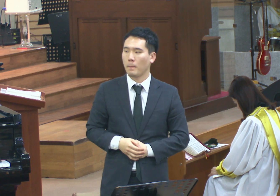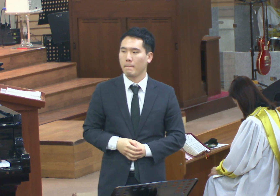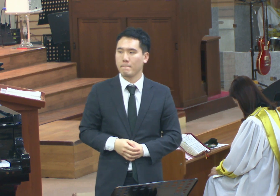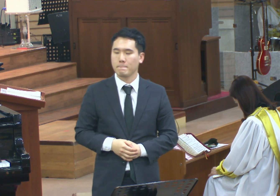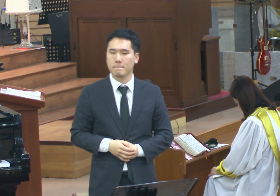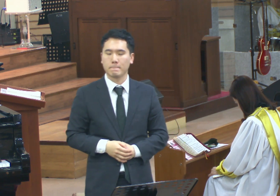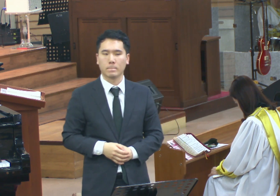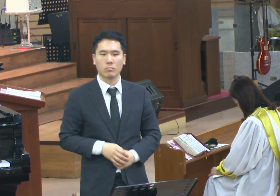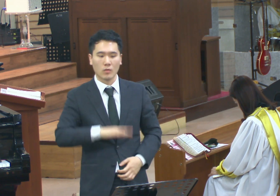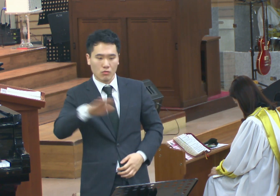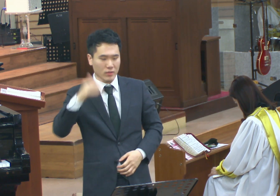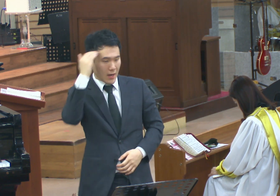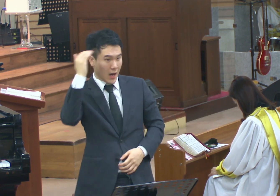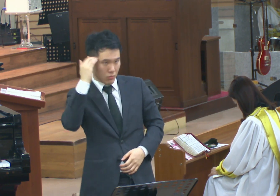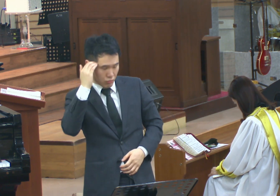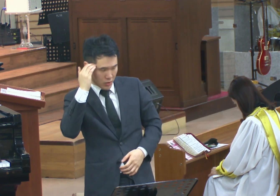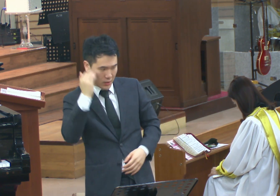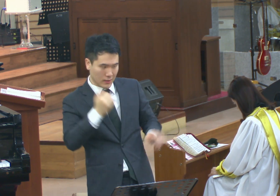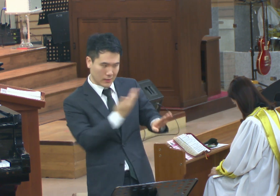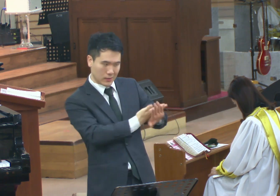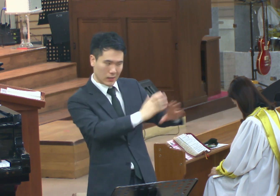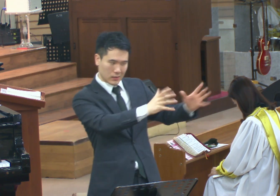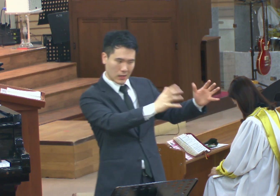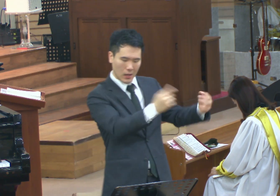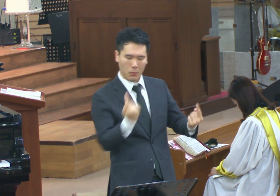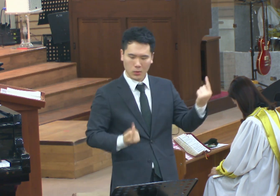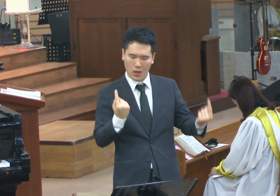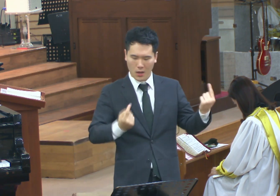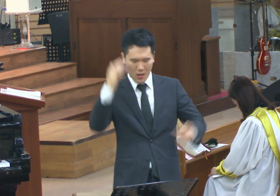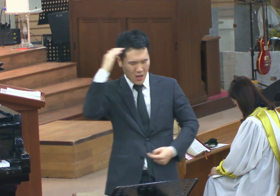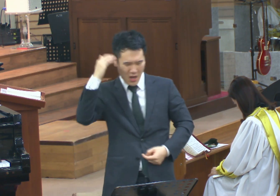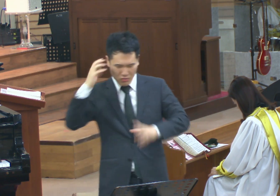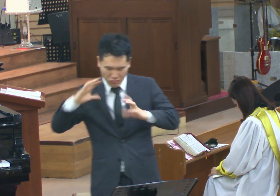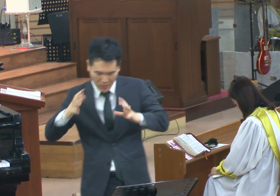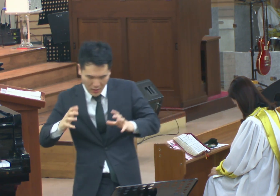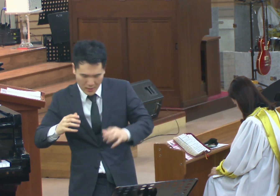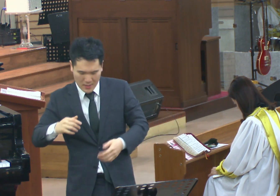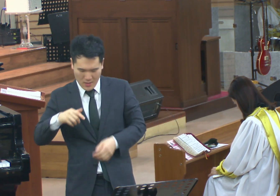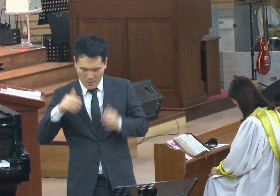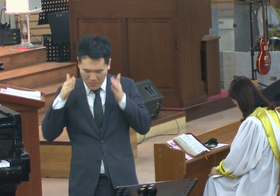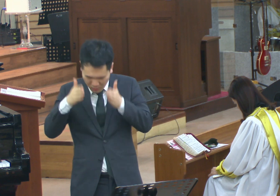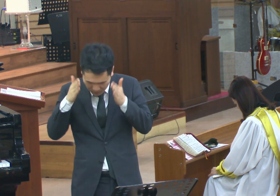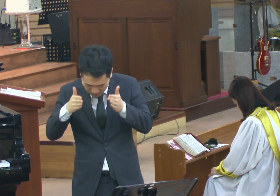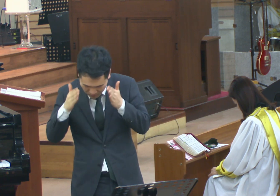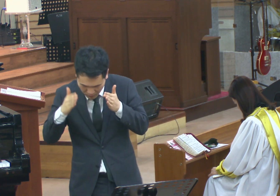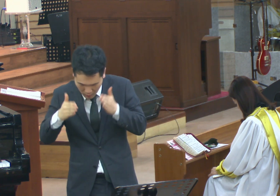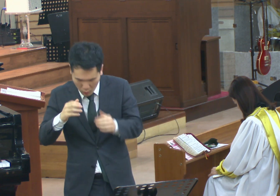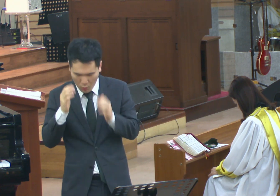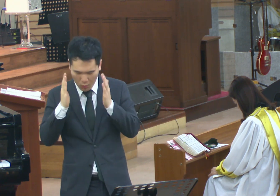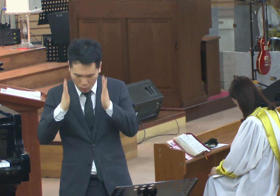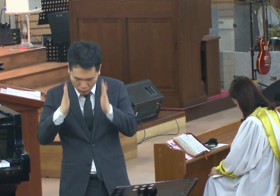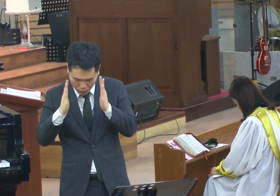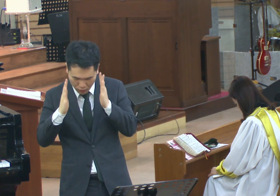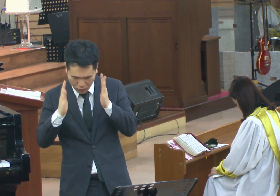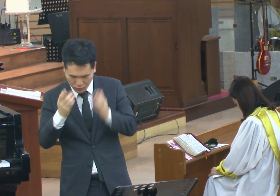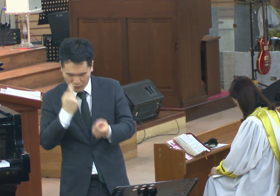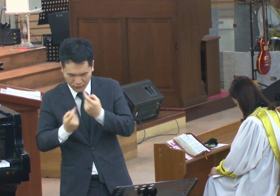하는데, 한국의 청소년들이 이렇게 경쟁적으로 공부를 열심히 많이 하는 거는 옛날에 소련과